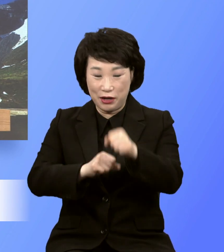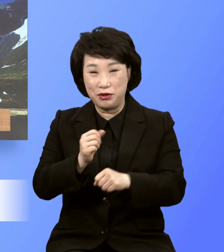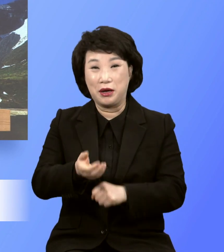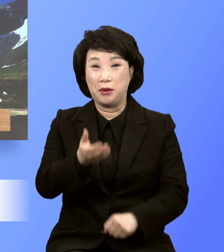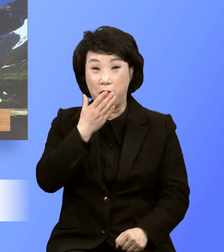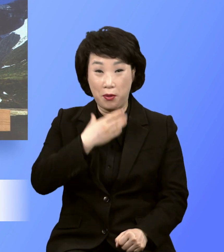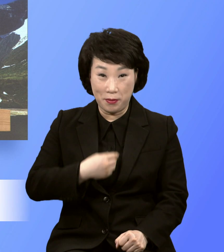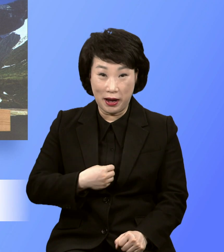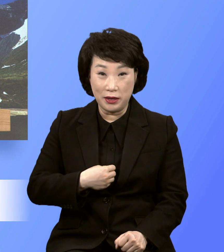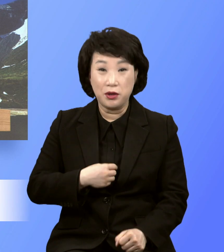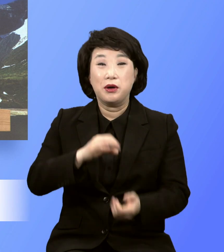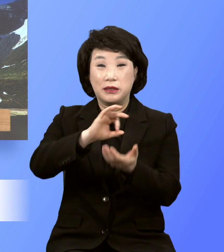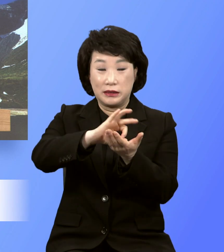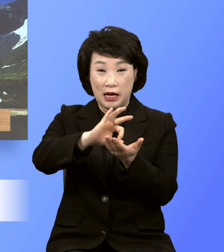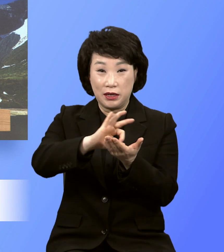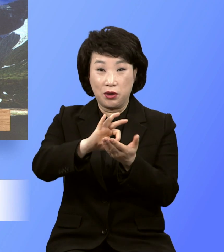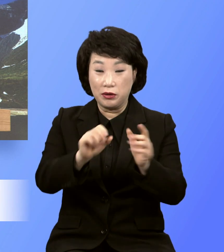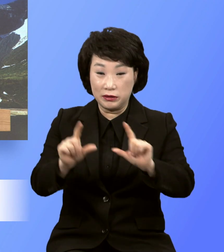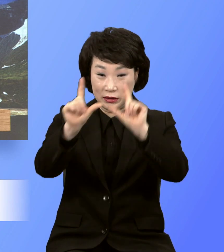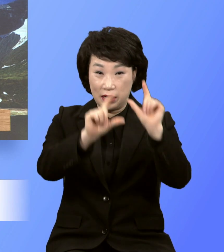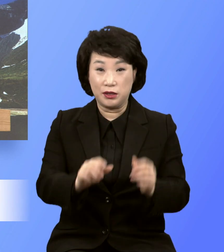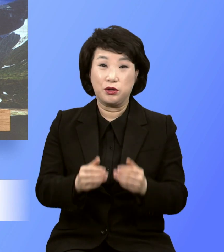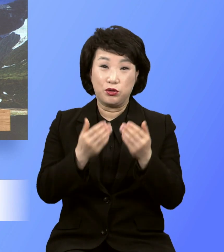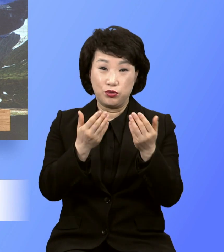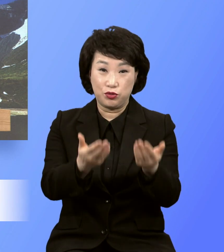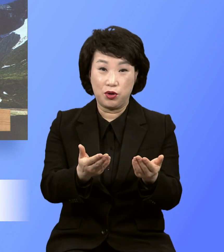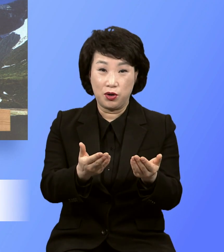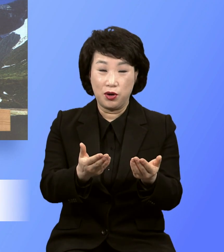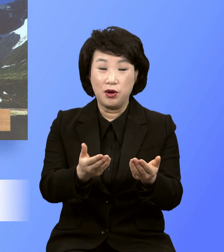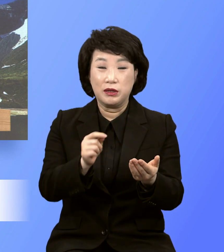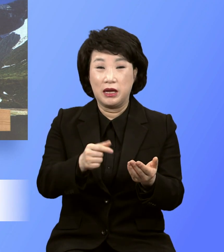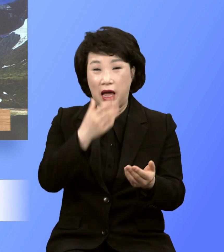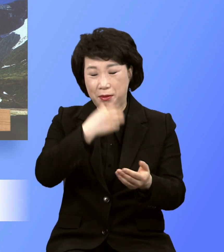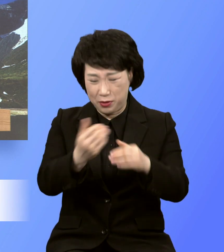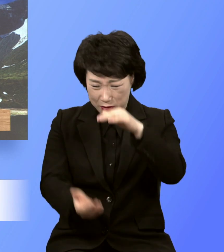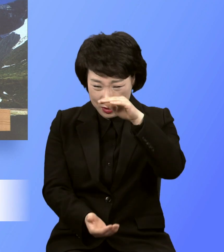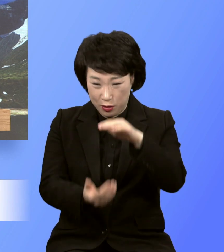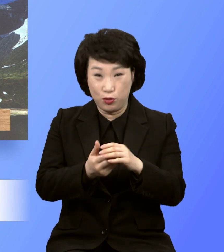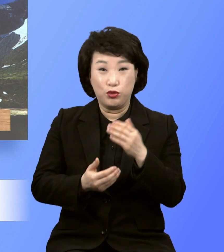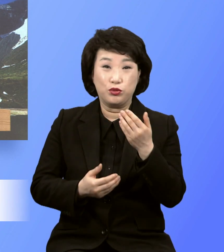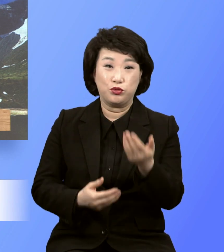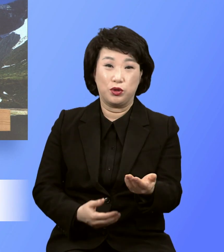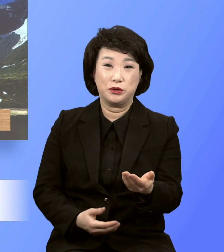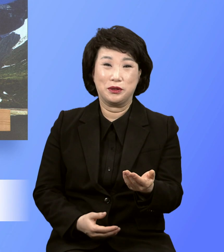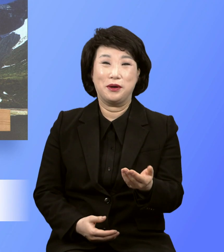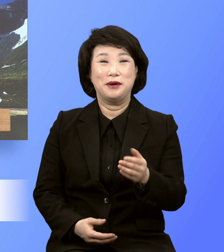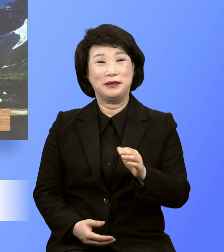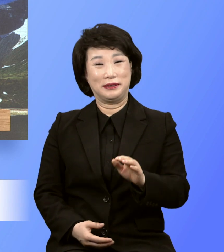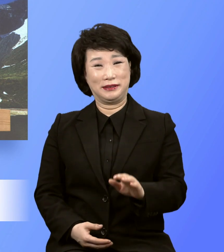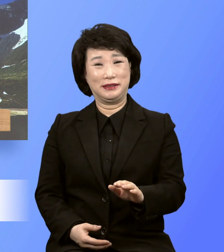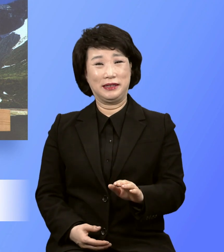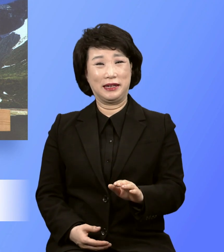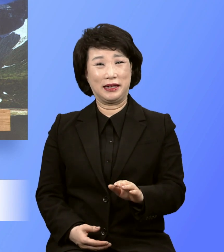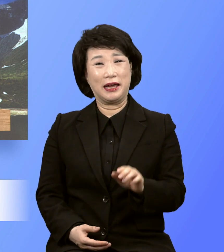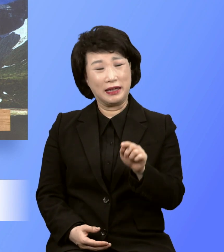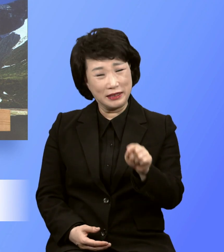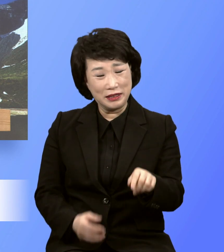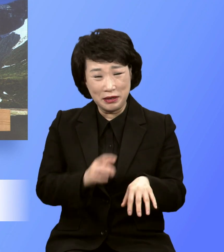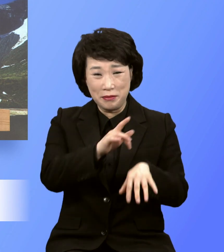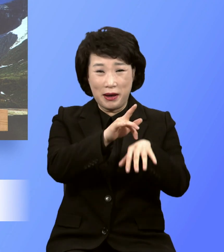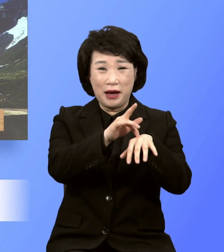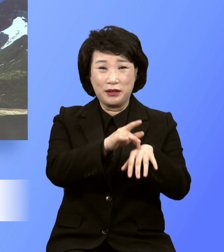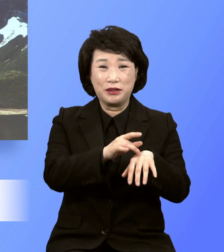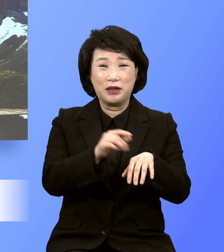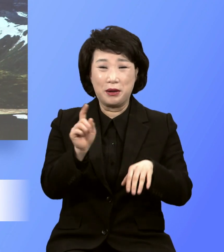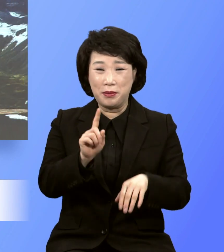먹고 마시고 살아가는 최대의 행복을 부여했는데도 불구하고 마귀는